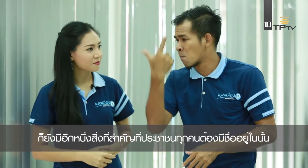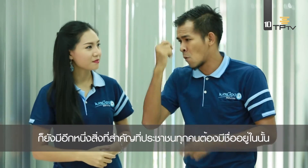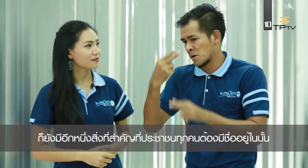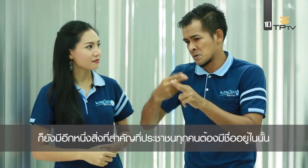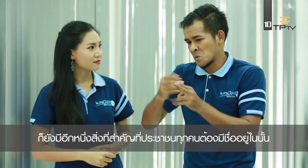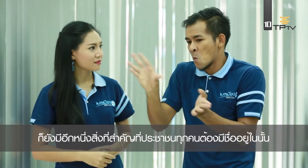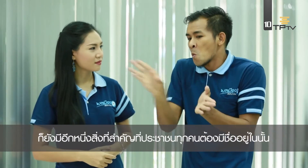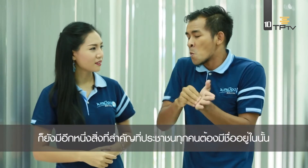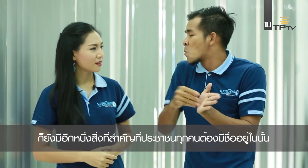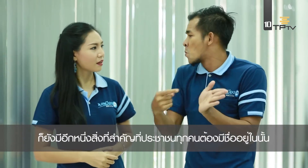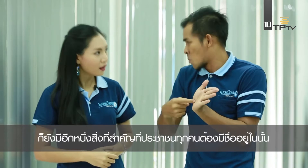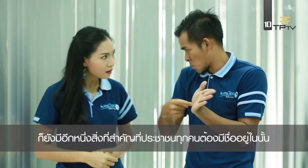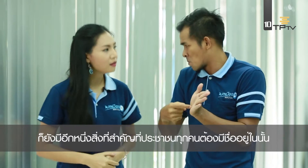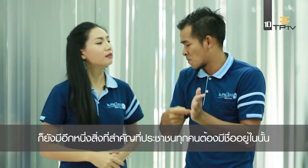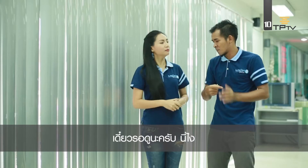น